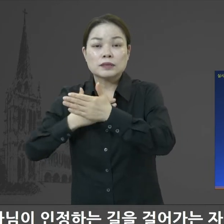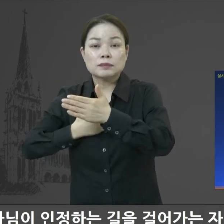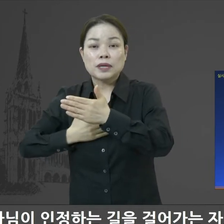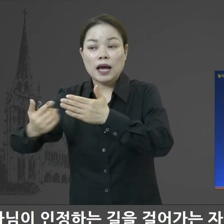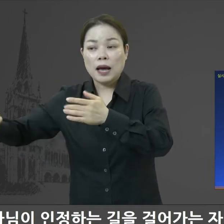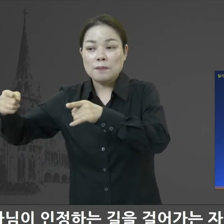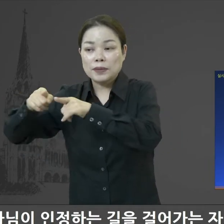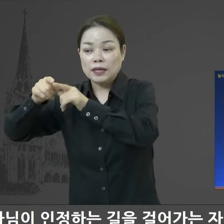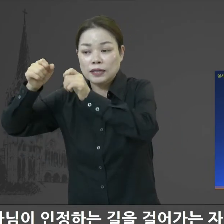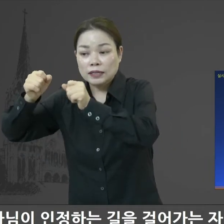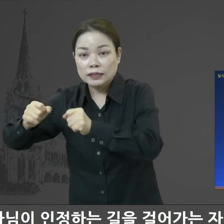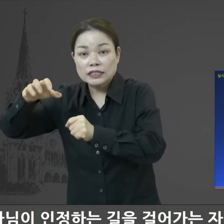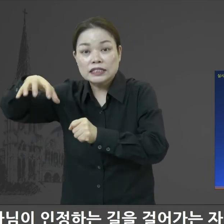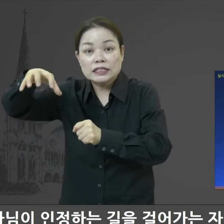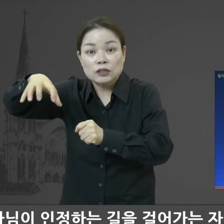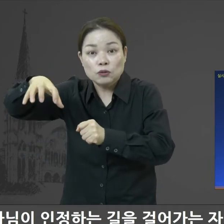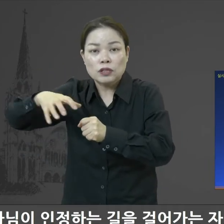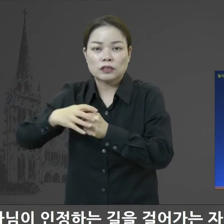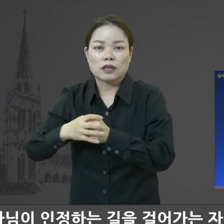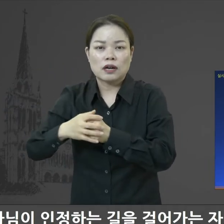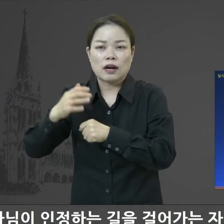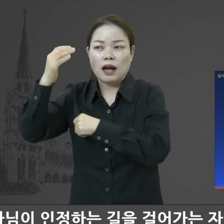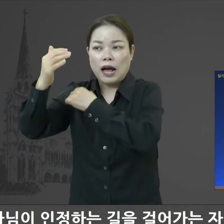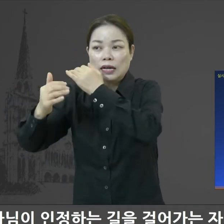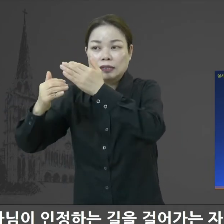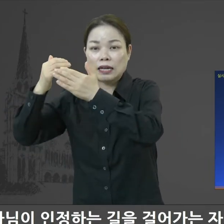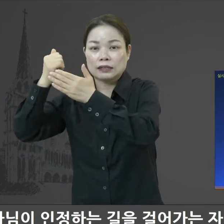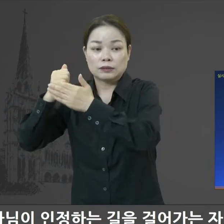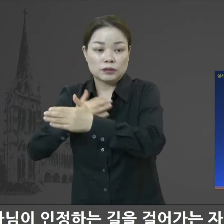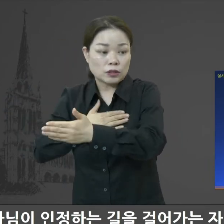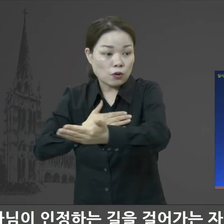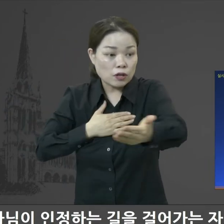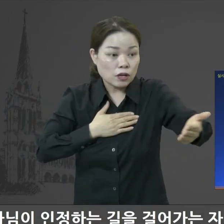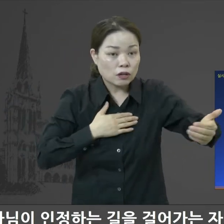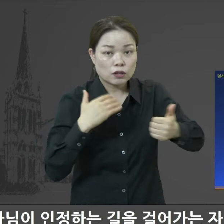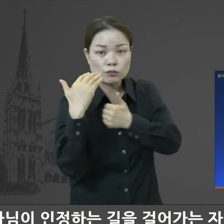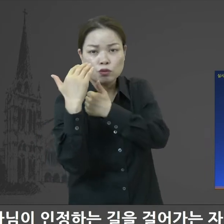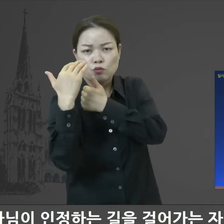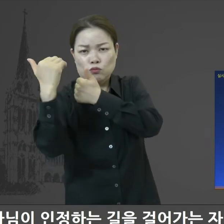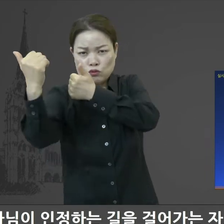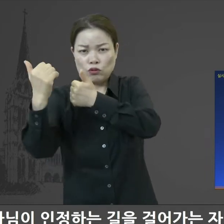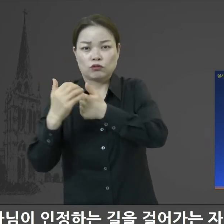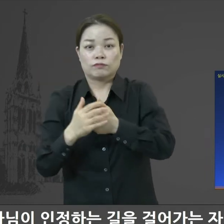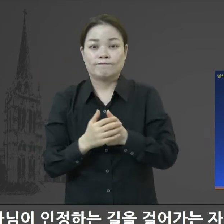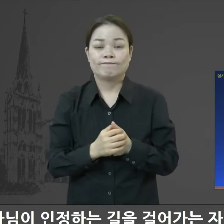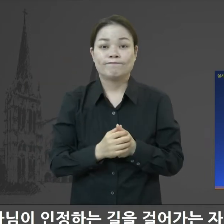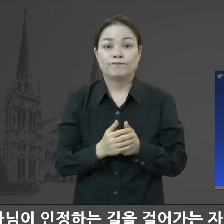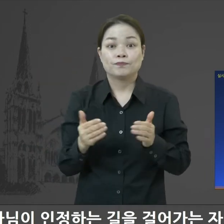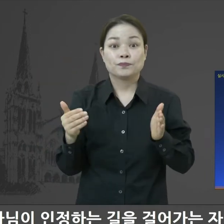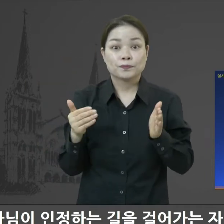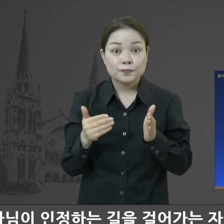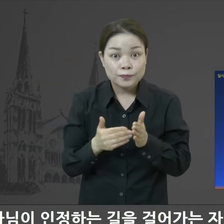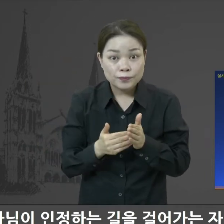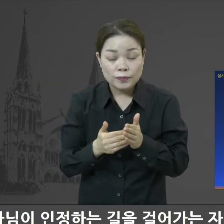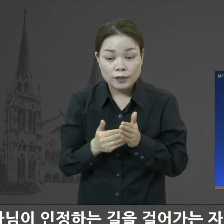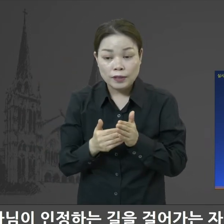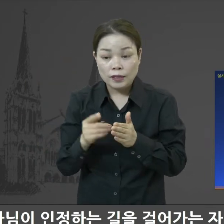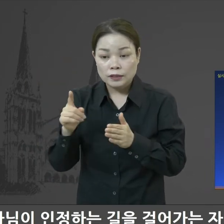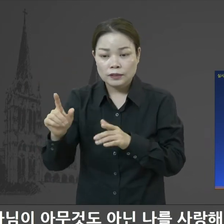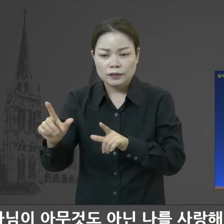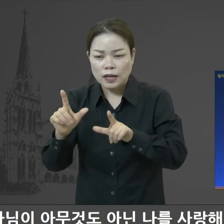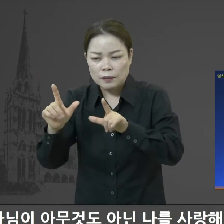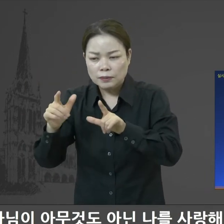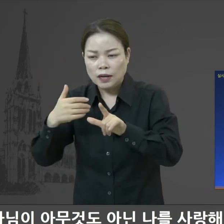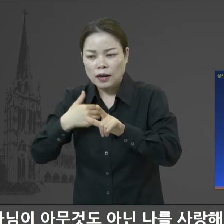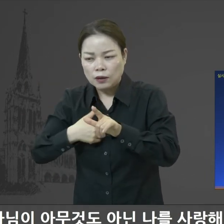하나님이 인정하시는 길을 하나님께서 그 길로 저와 여러분을 불러주셨기 때문입니다. 그리고 그 길을 아시고